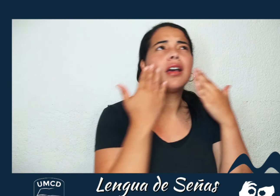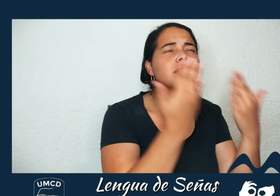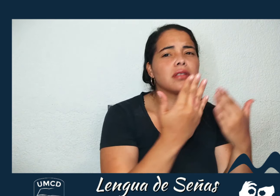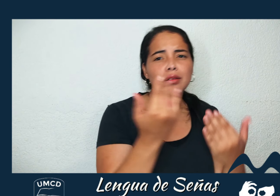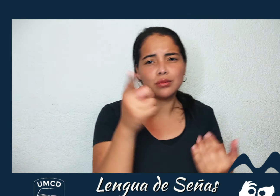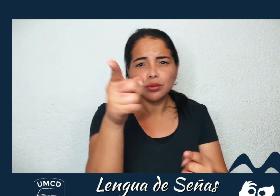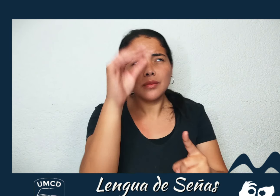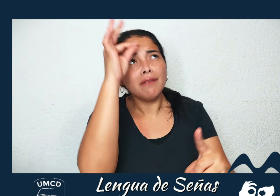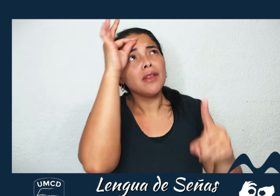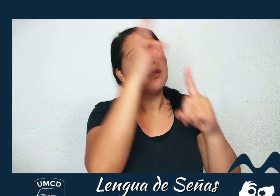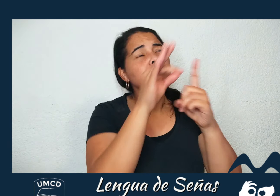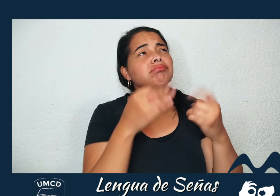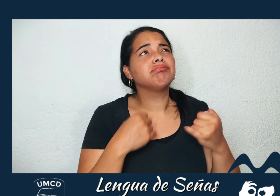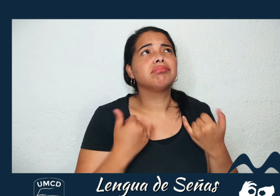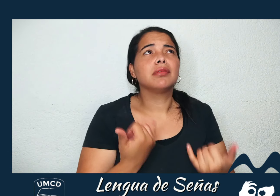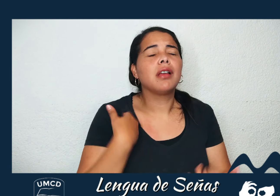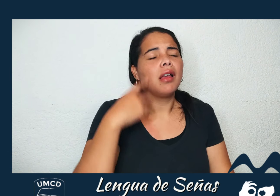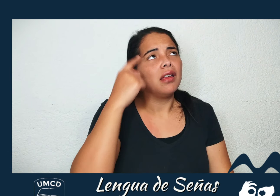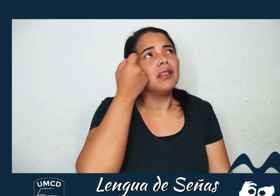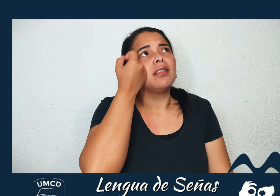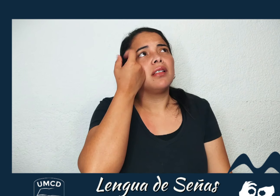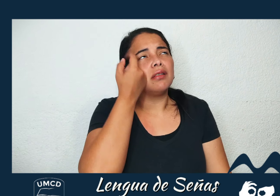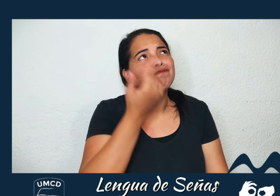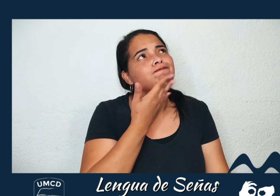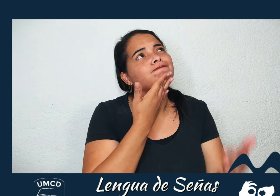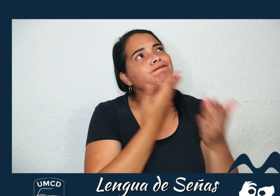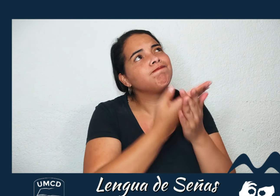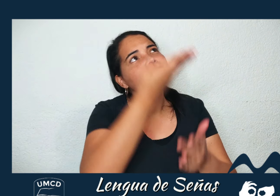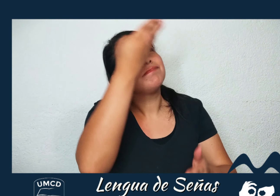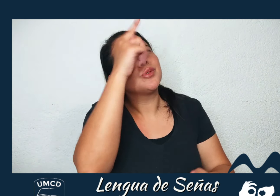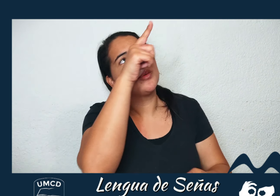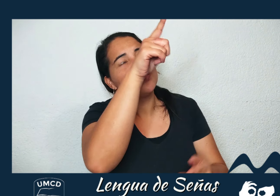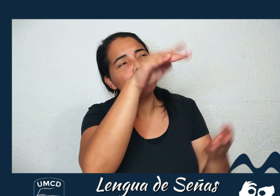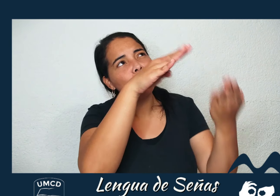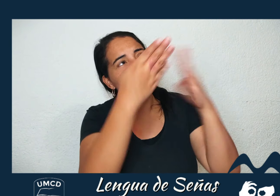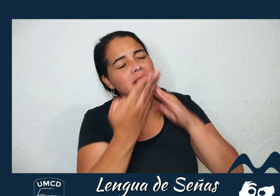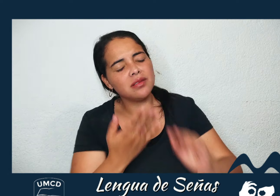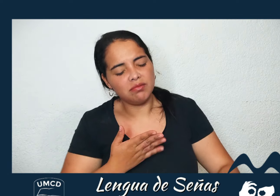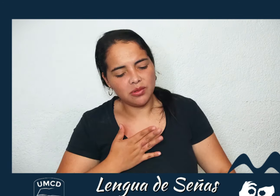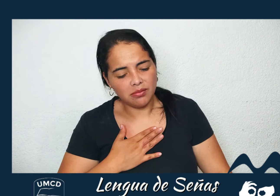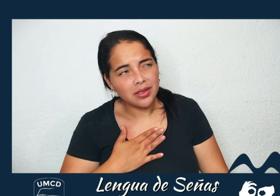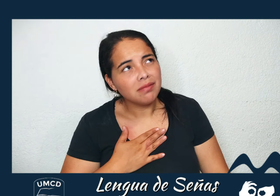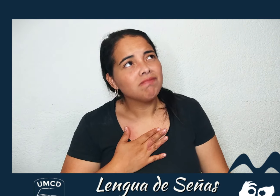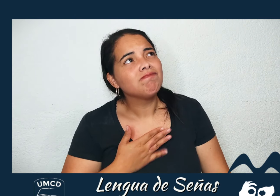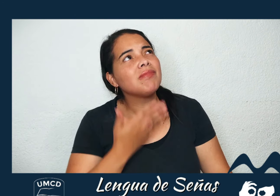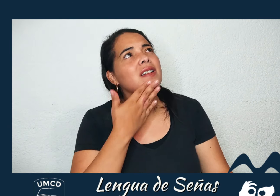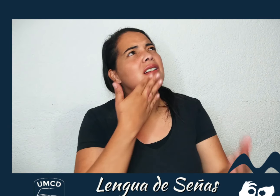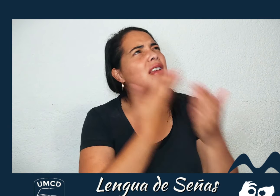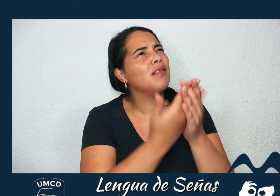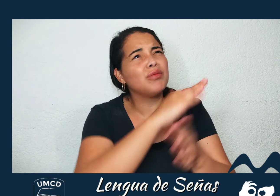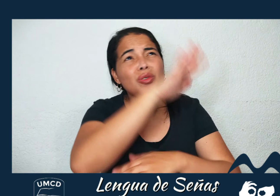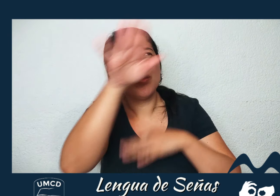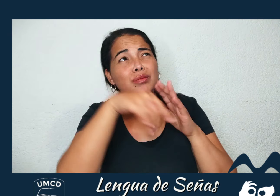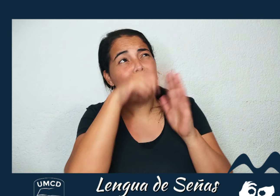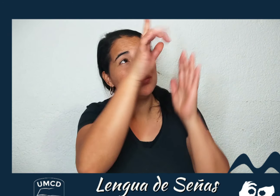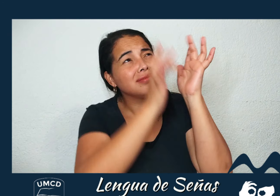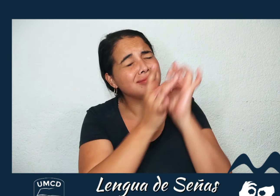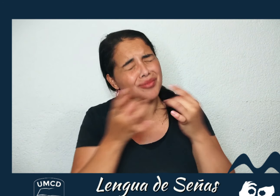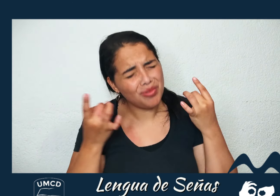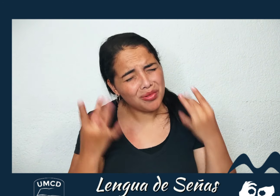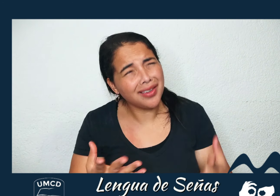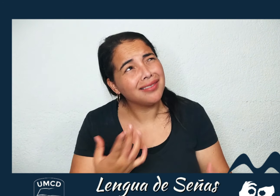Usted puede poner su fe en Jesucristo como su Señor y Salvador. Él vino a morir por usted. Él sufrió todo